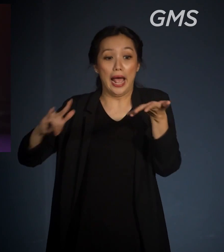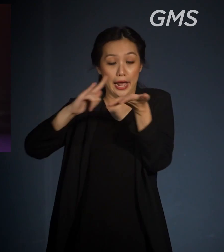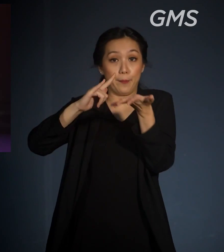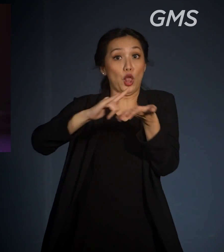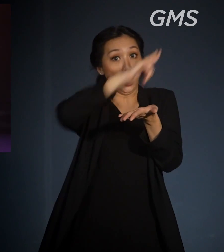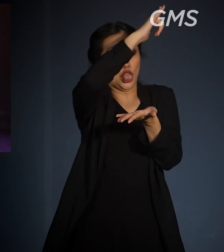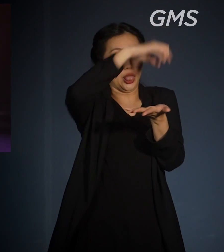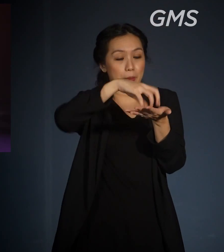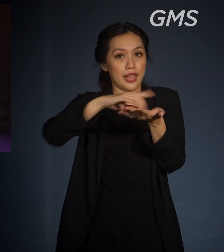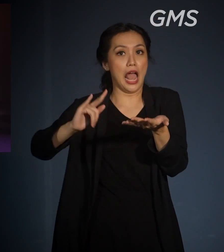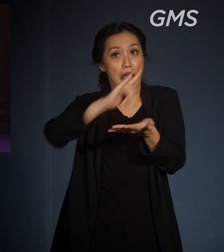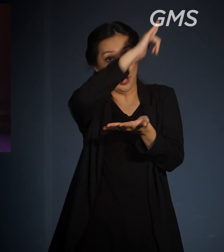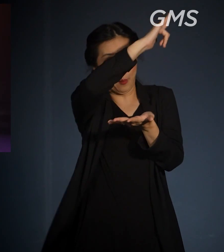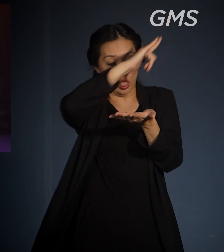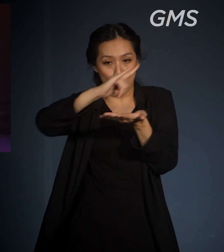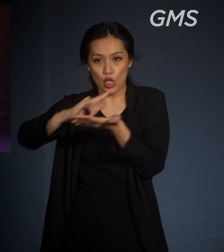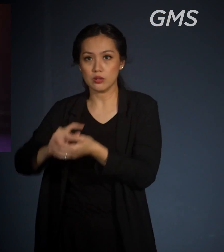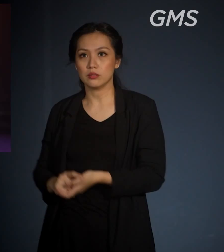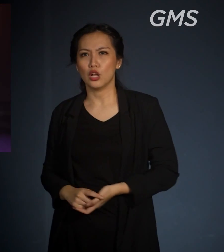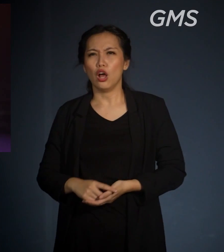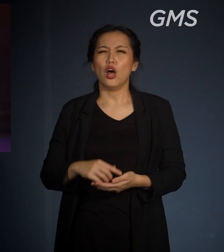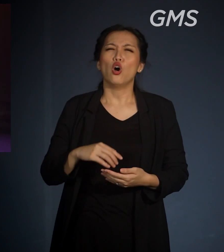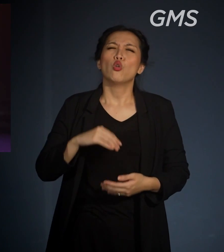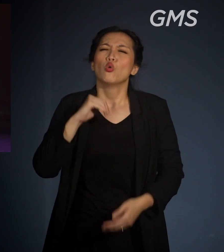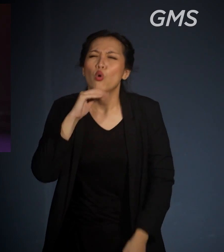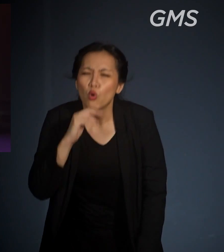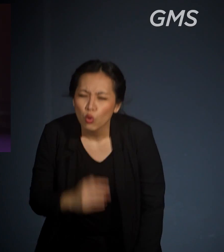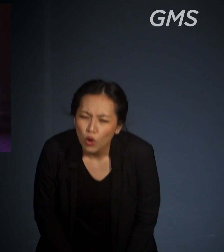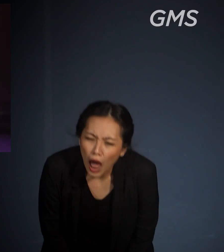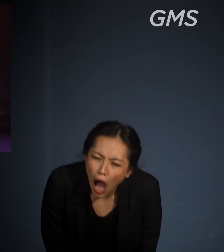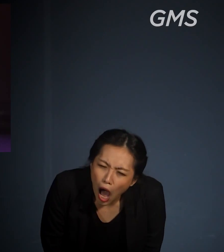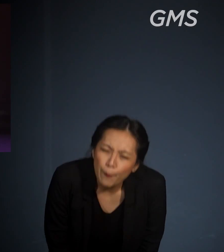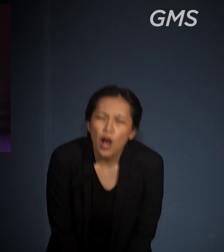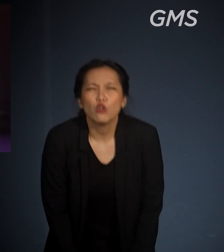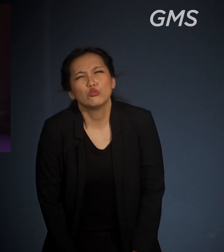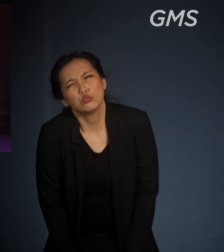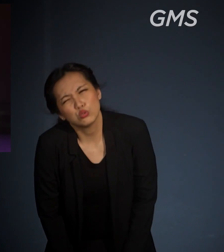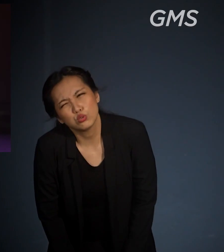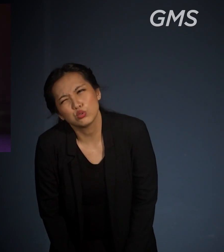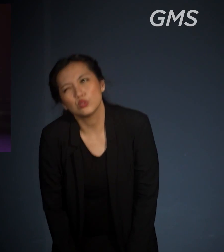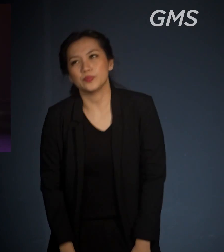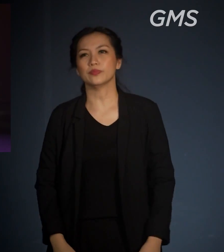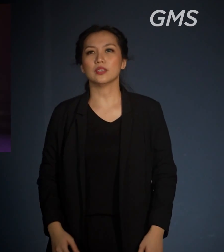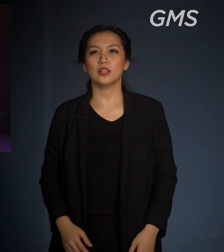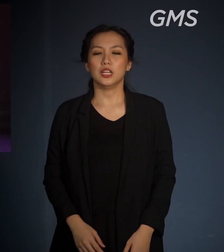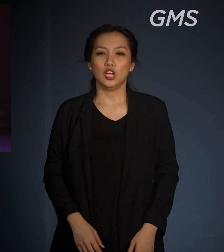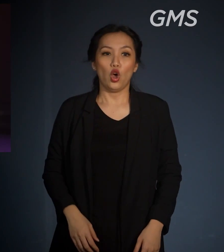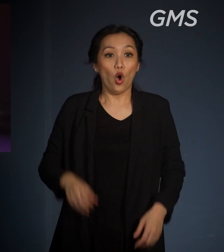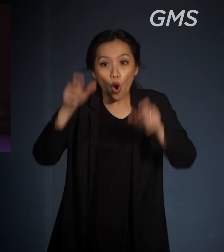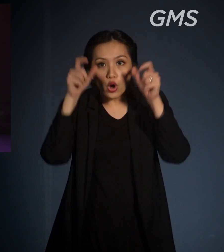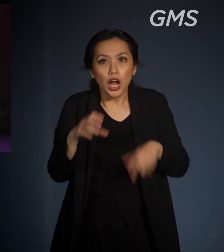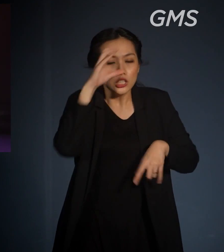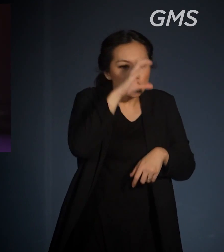Saudara. Dan akibatnya apa saudara? Ada banyak orang itu mencoba cari tiket yang baru dengan penerbangan yang lain. Lalu